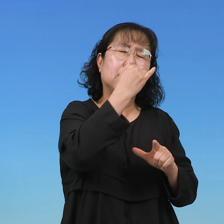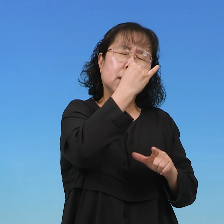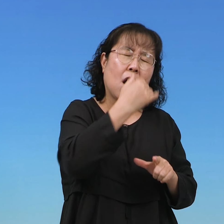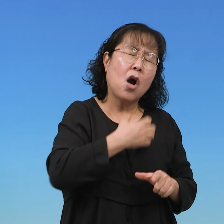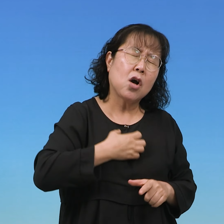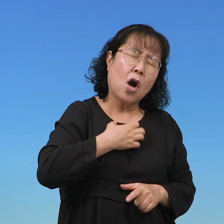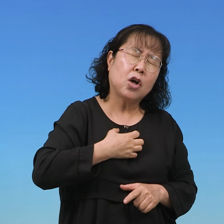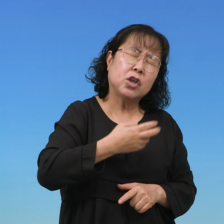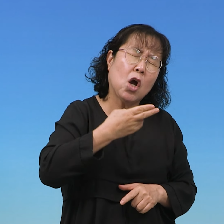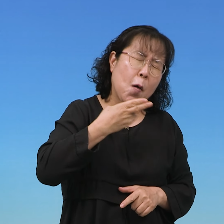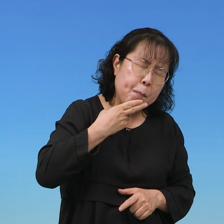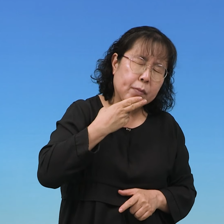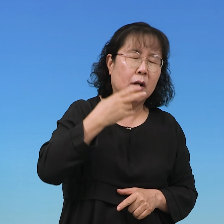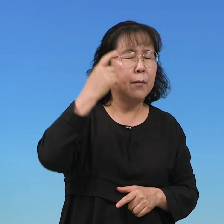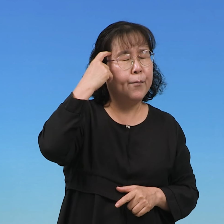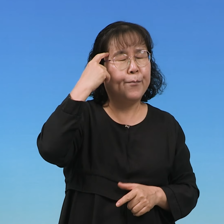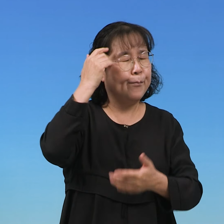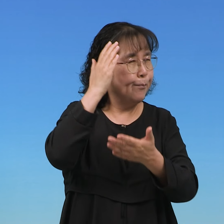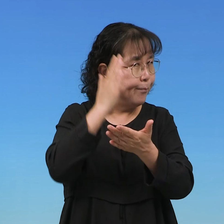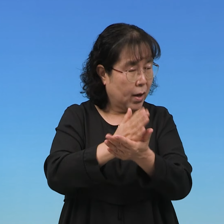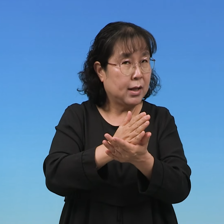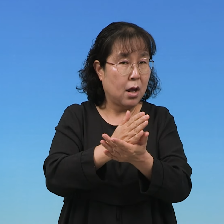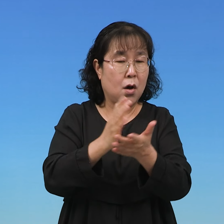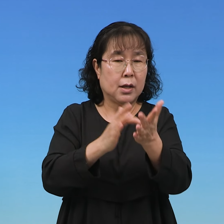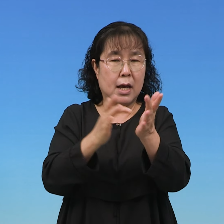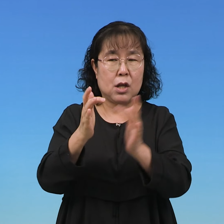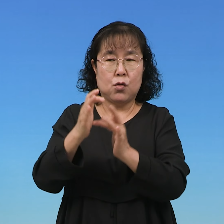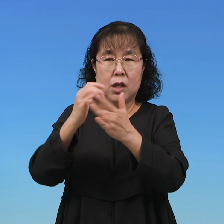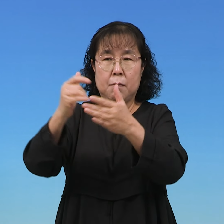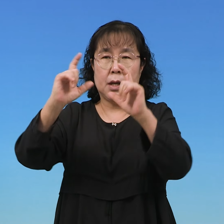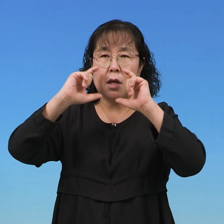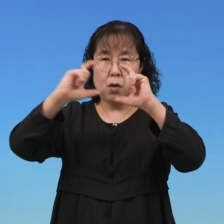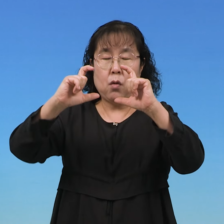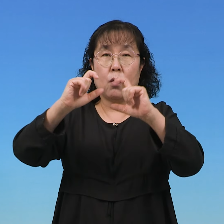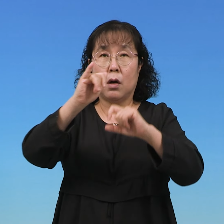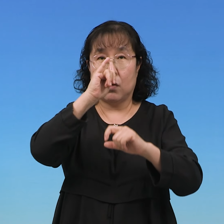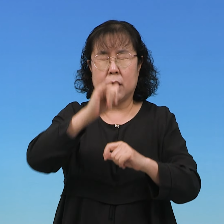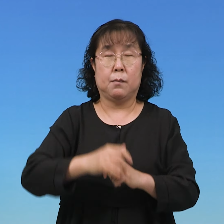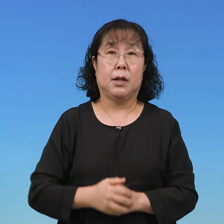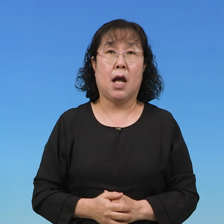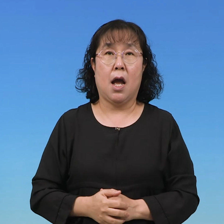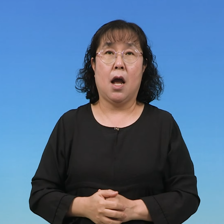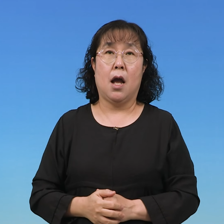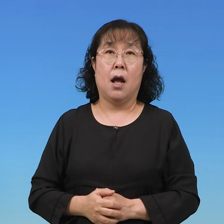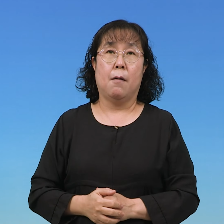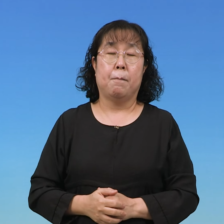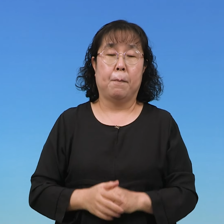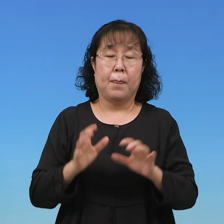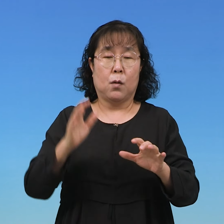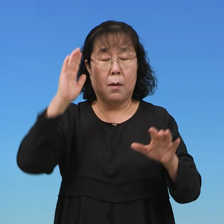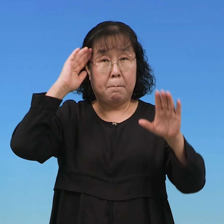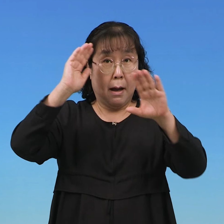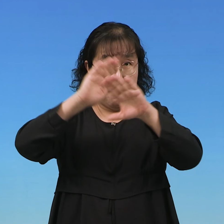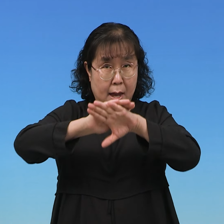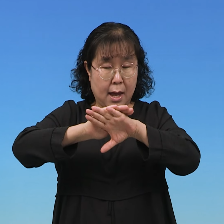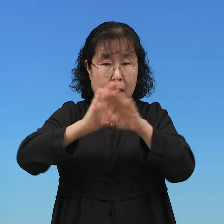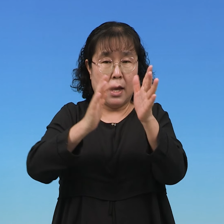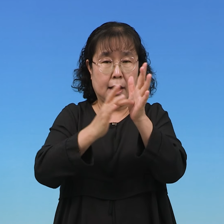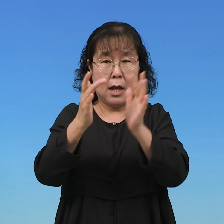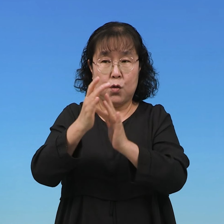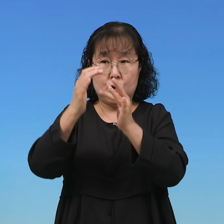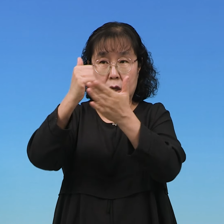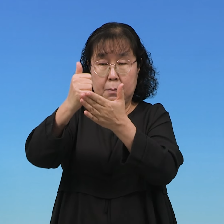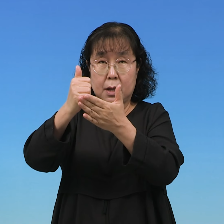성경에서 무서운 경고를 하시잖아요. 그 사람이 놓치고 있는 것. 오늘 밤 주님이 그